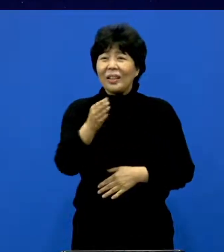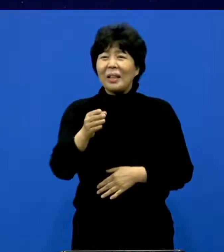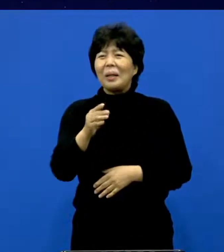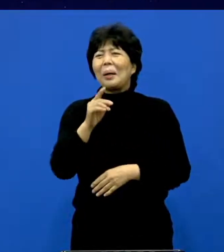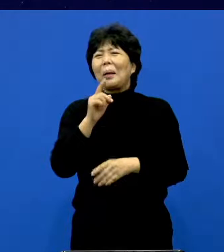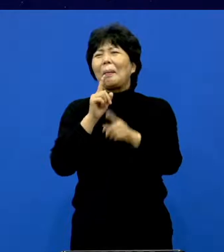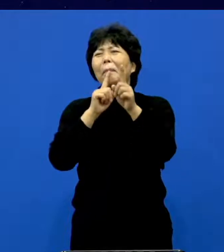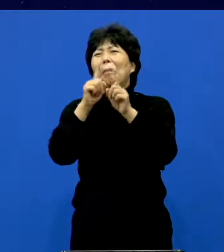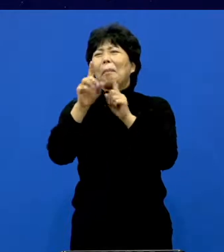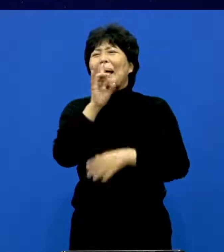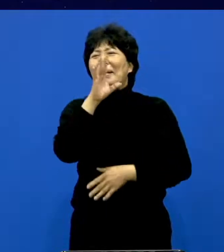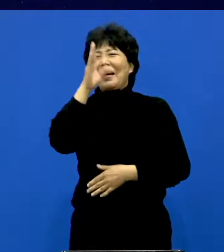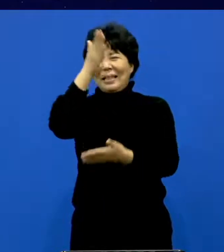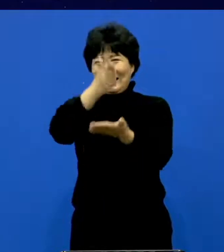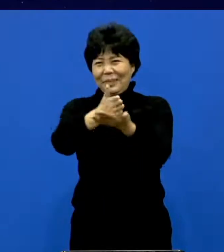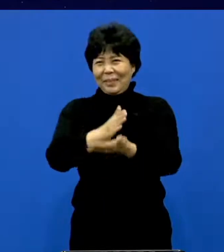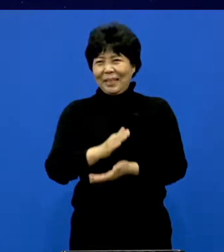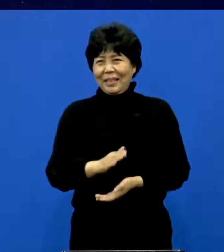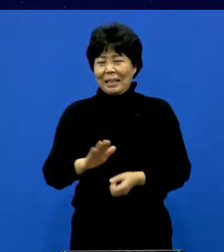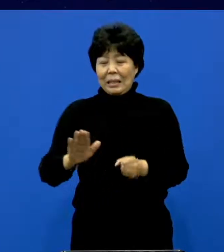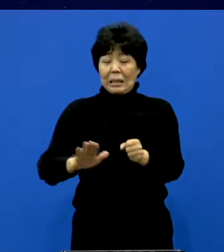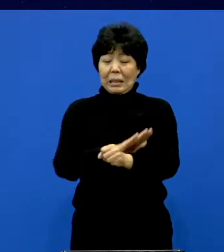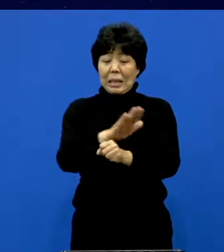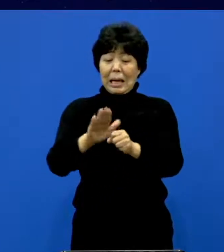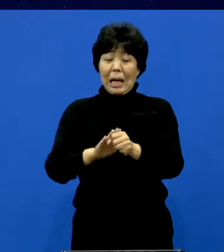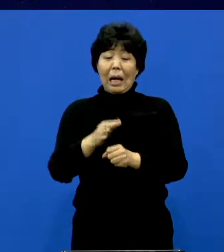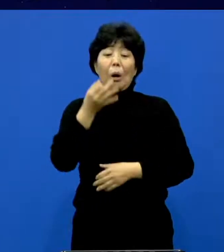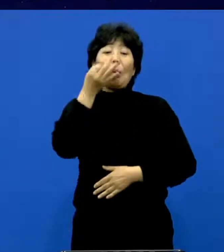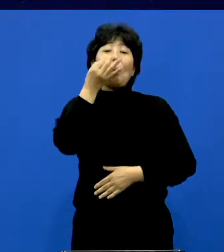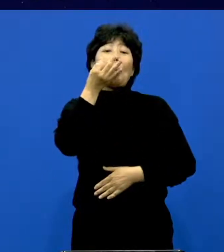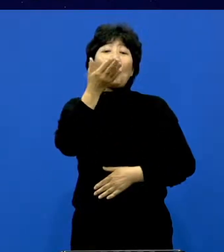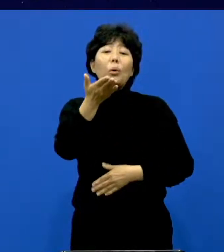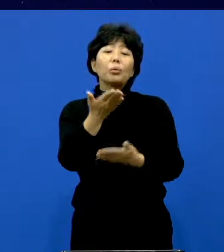사랑. 사랑을 좀 보여달라.